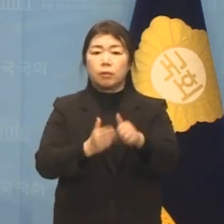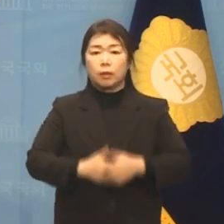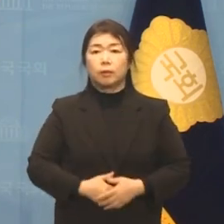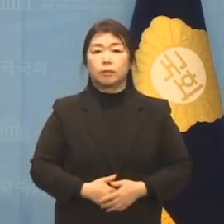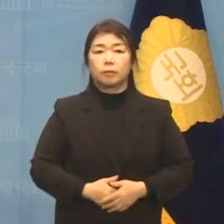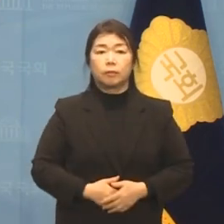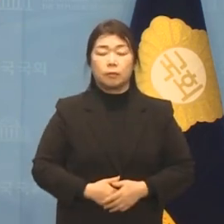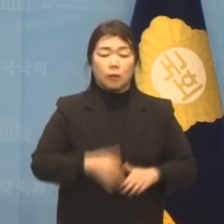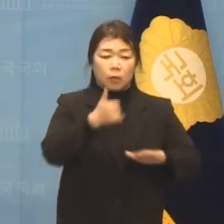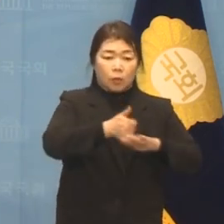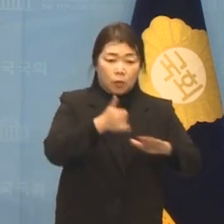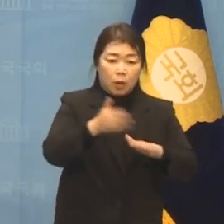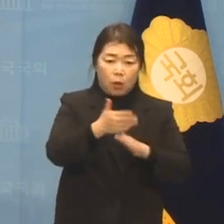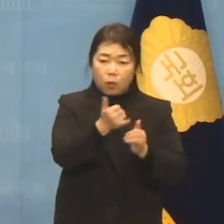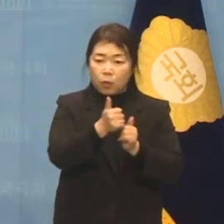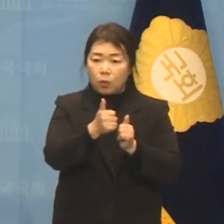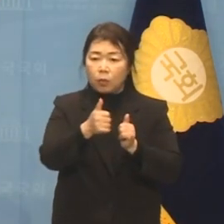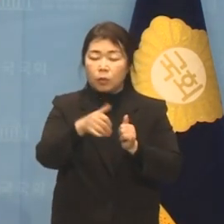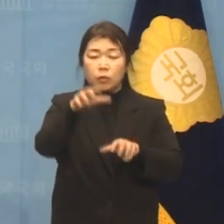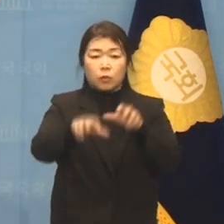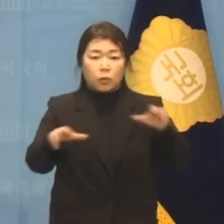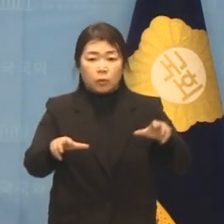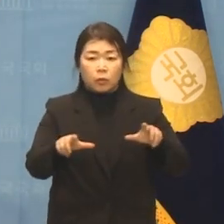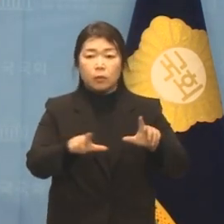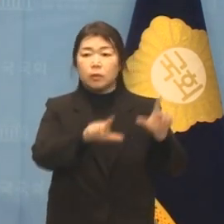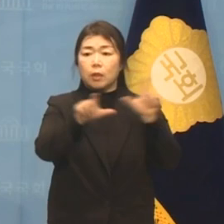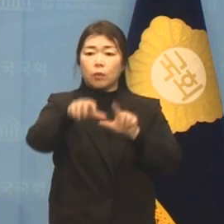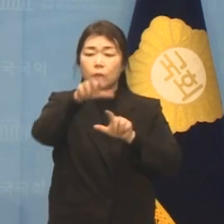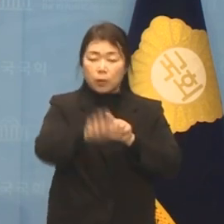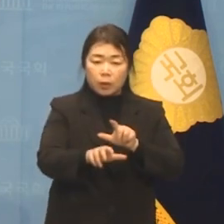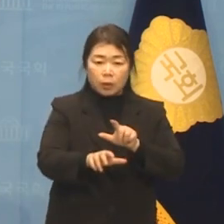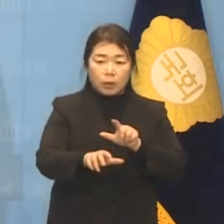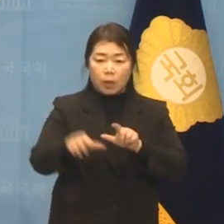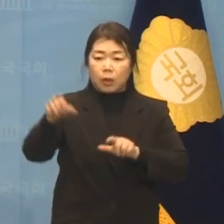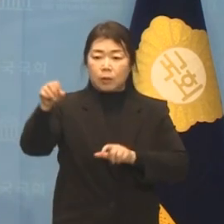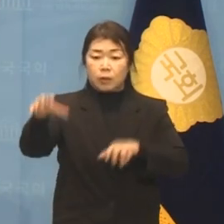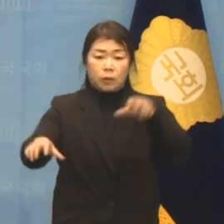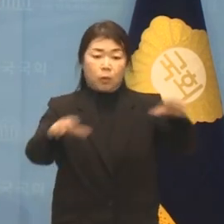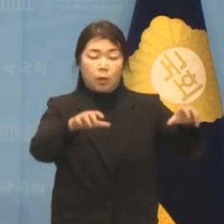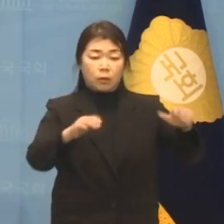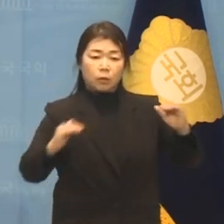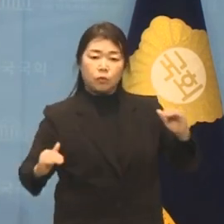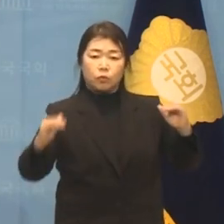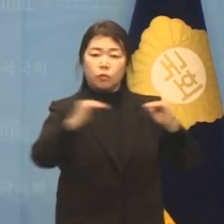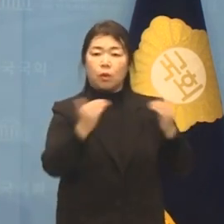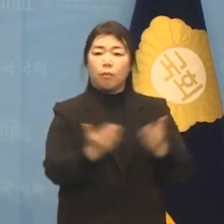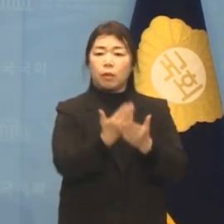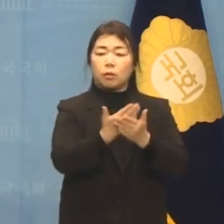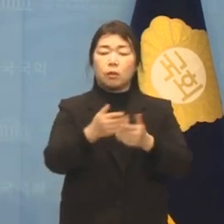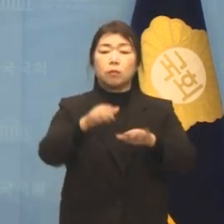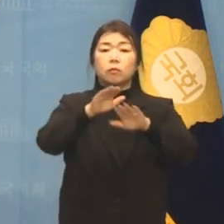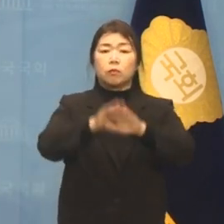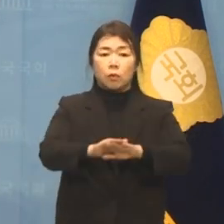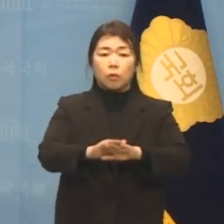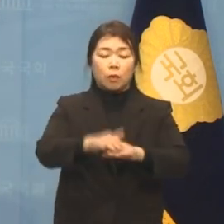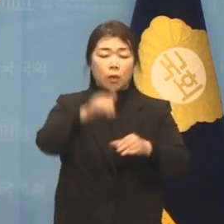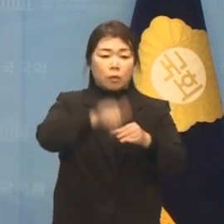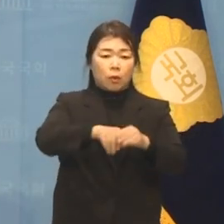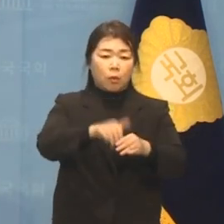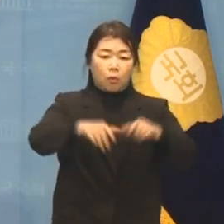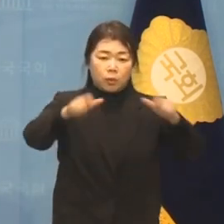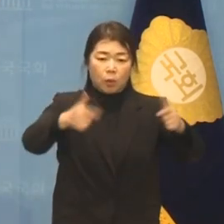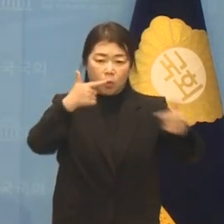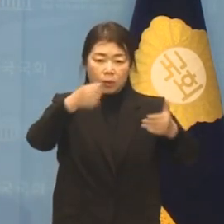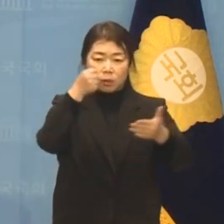직면한 농산어촌의 지역 대표성과 지역 간 균형 발전을 고려한 선거구